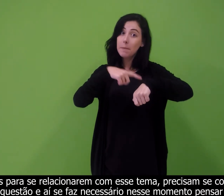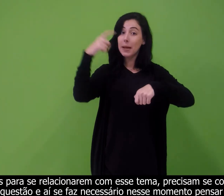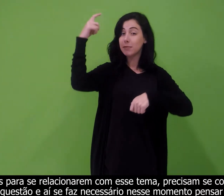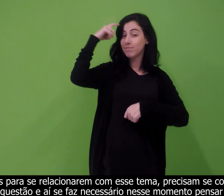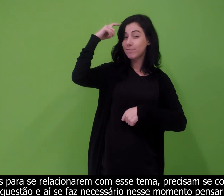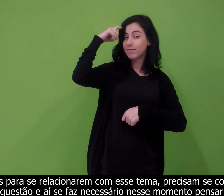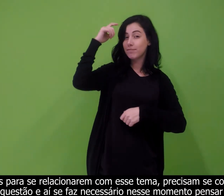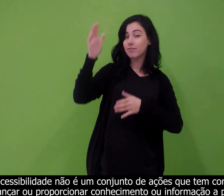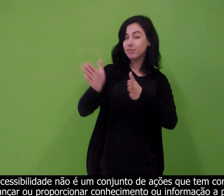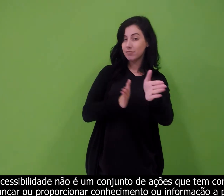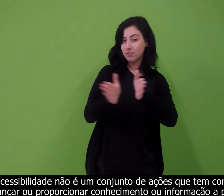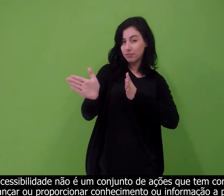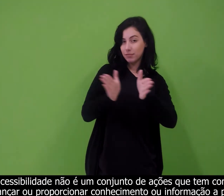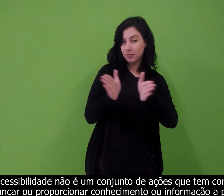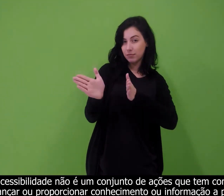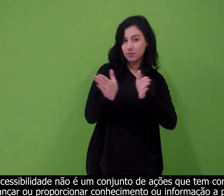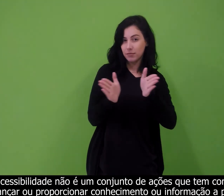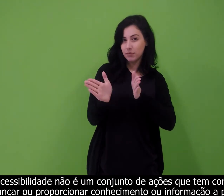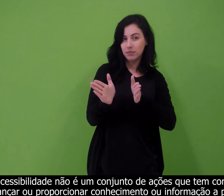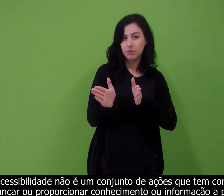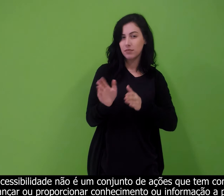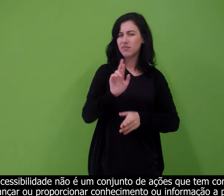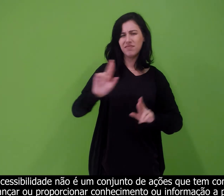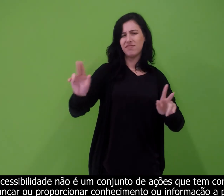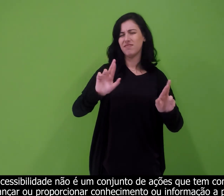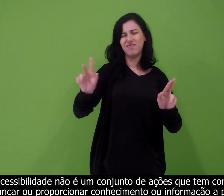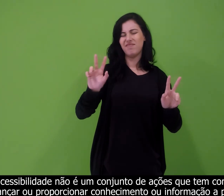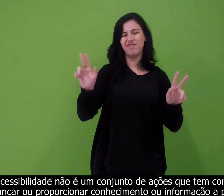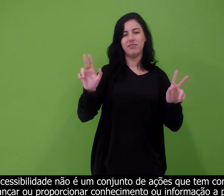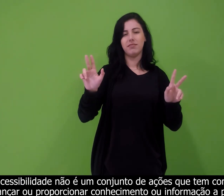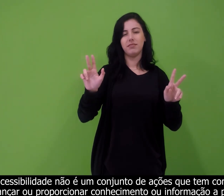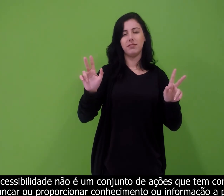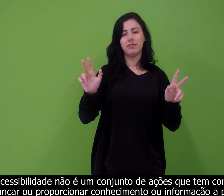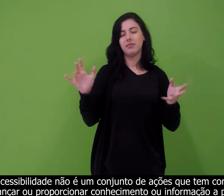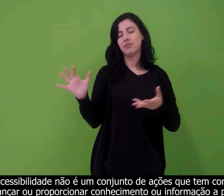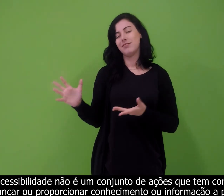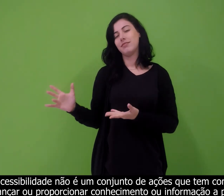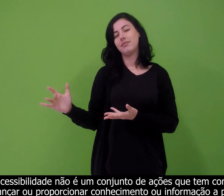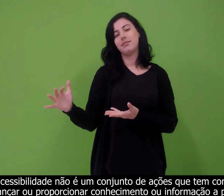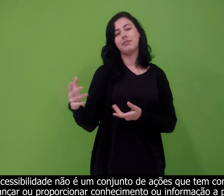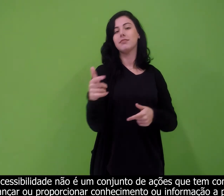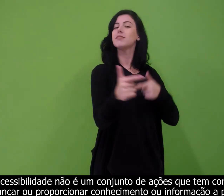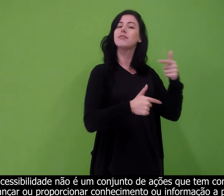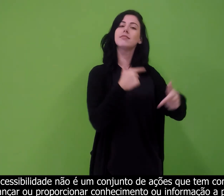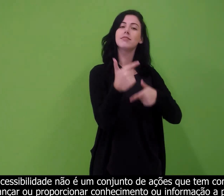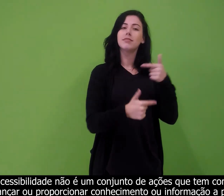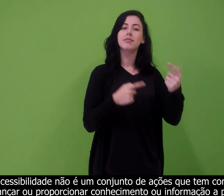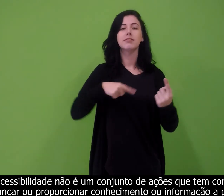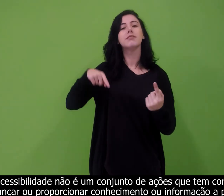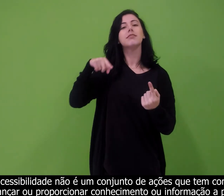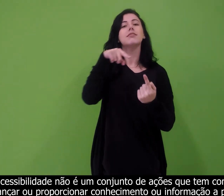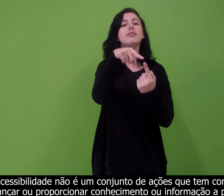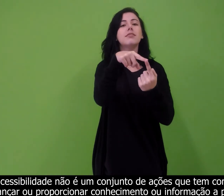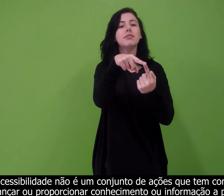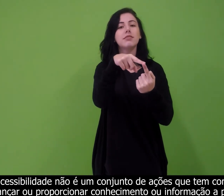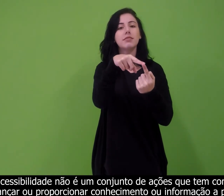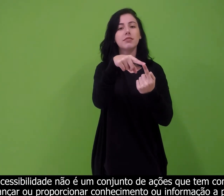nesse momento, pensar que a acessibilidade ela não é um conjunto de ações que tem como